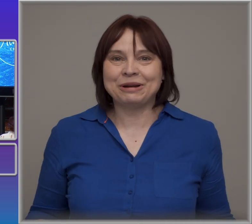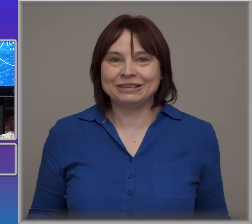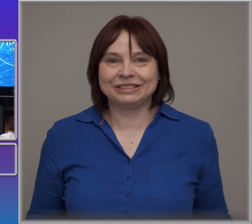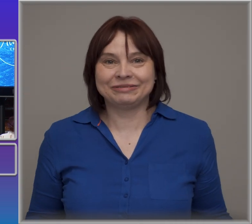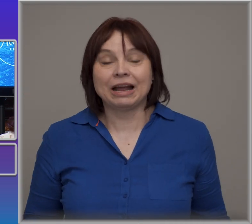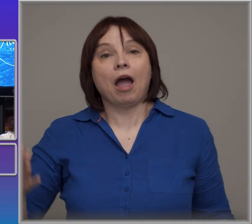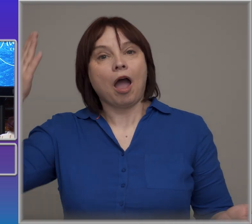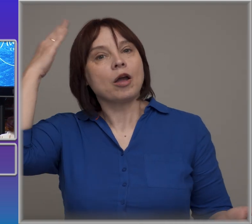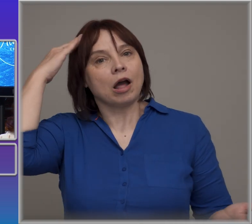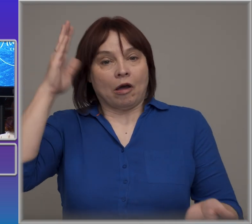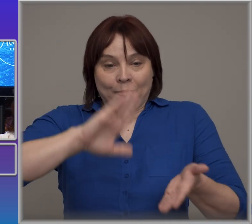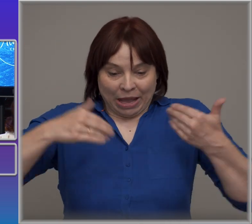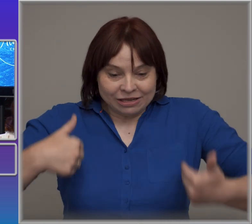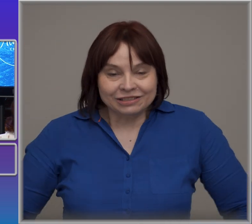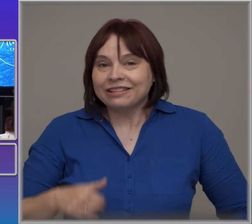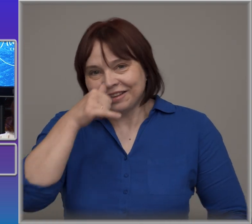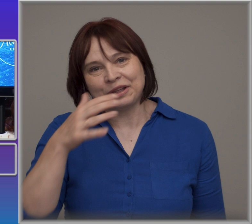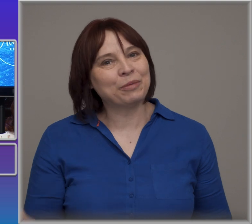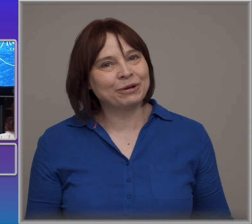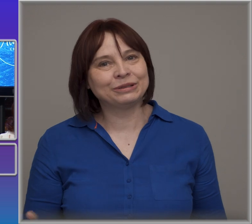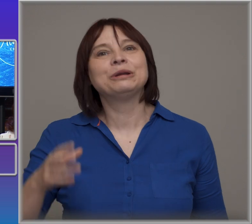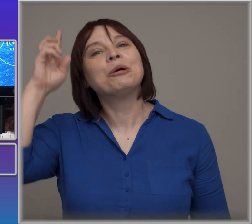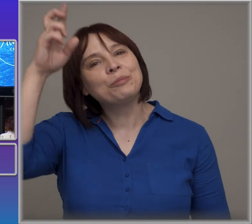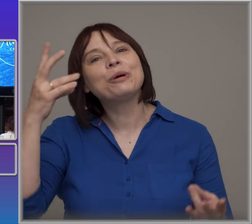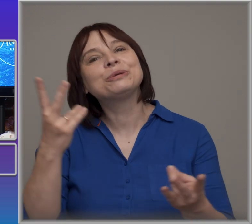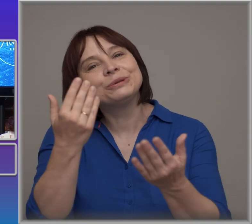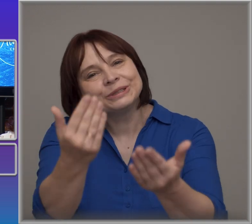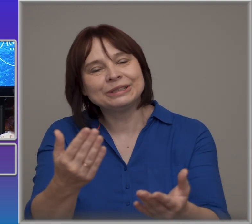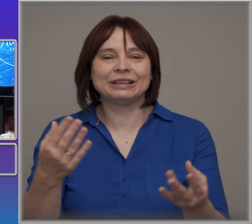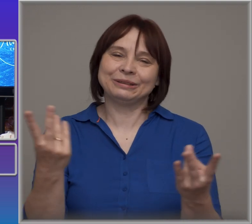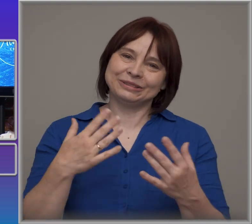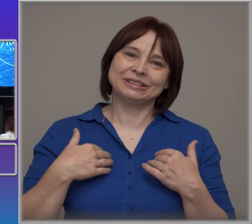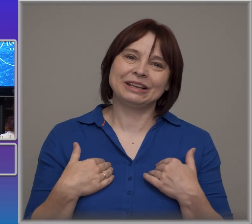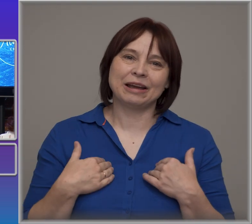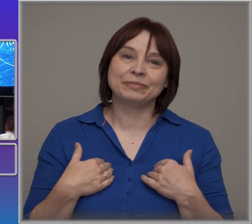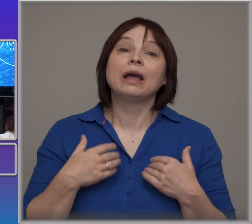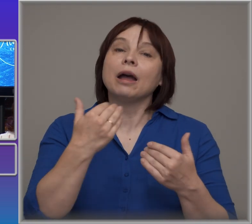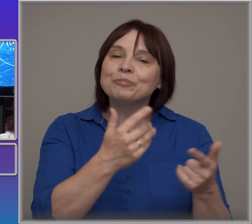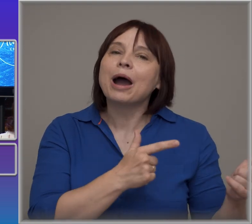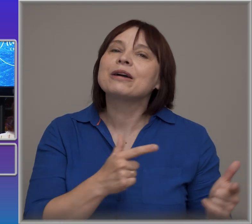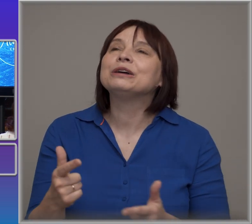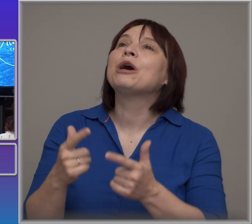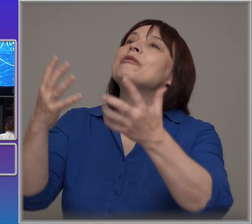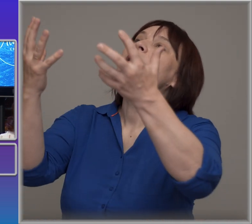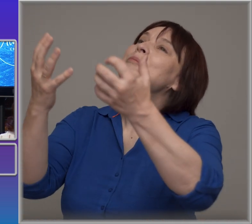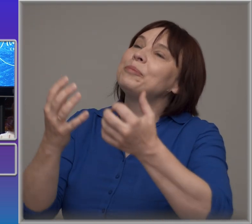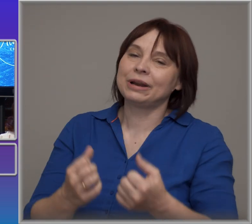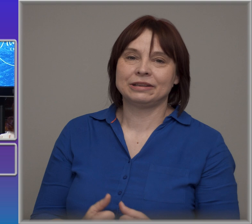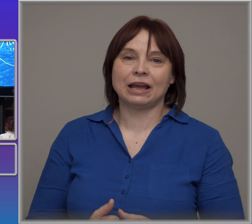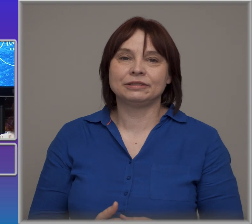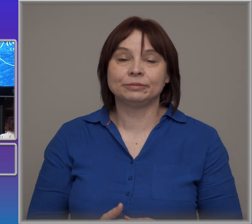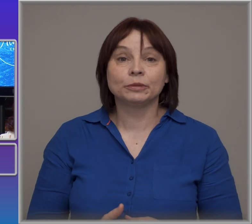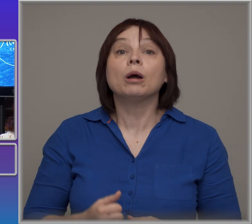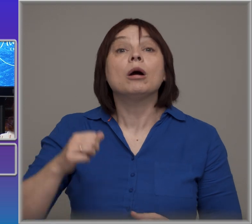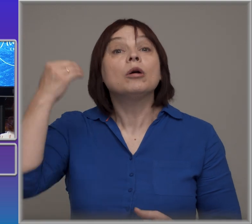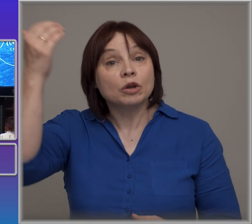находимся. И когда мы молимся, мы просим воли Божией, мы должны быть готовы Его принять, потому что воля Божия может прийти в твою жизнь, но